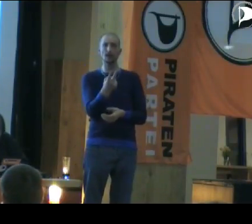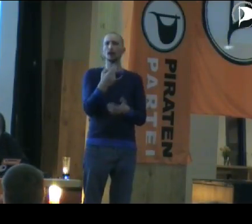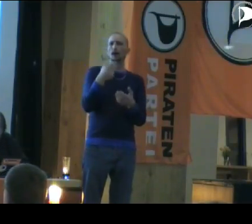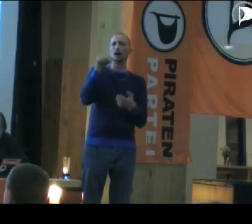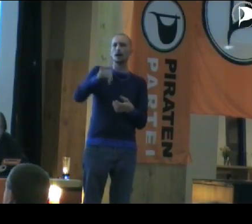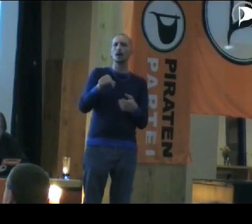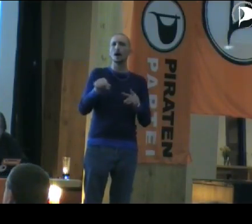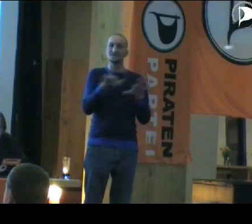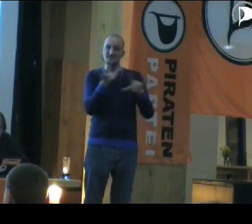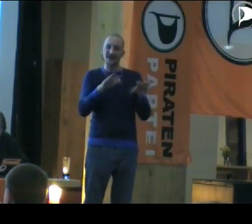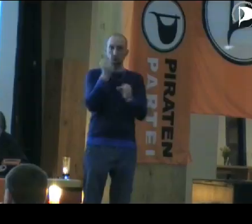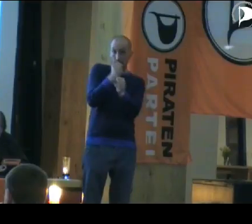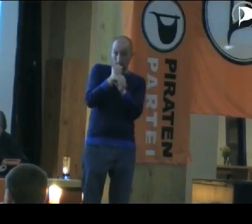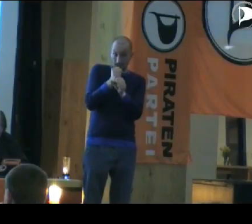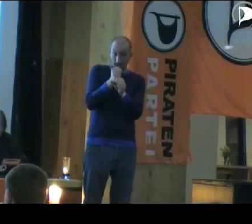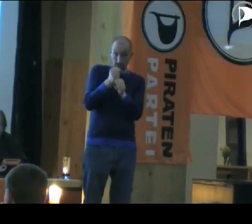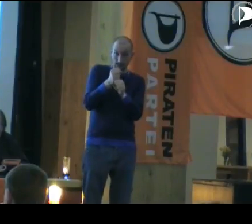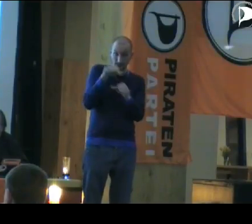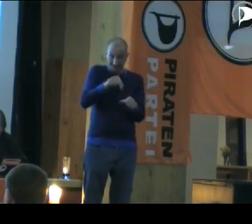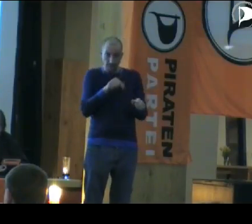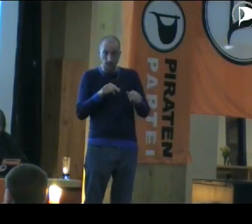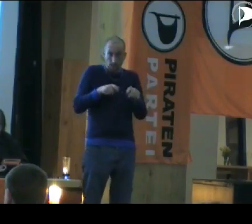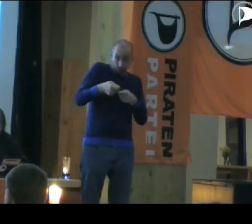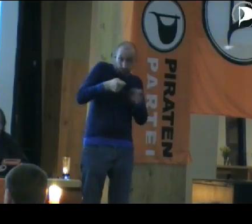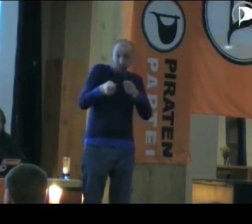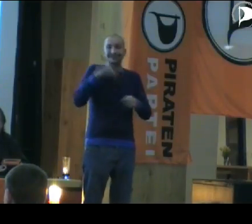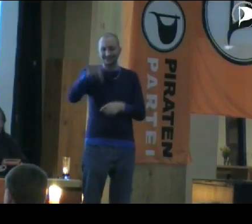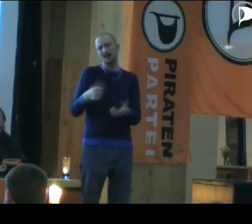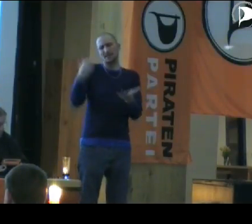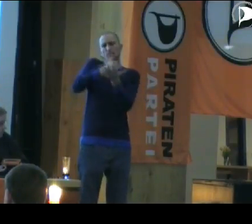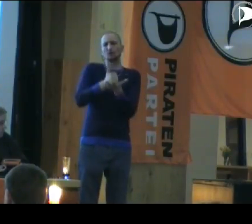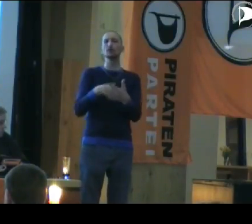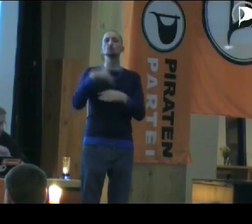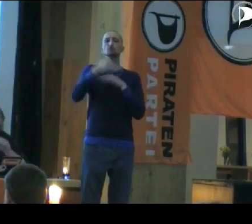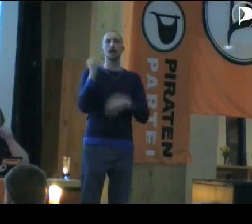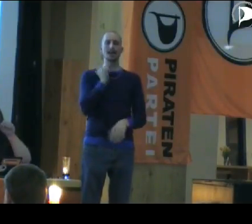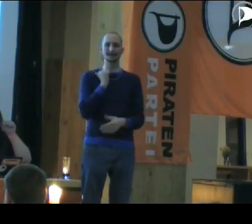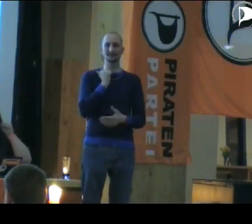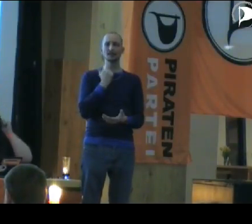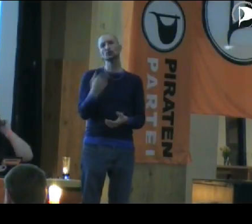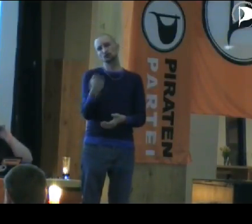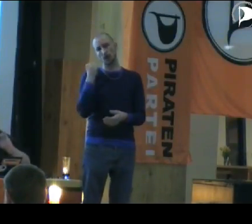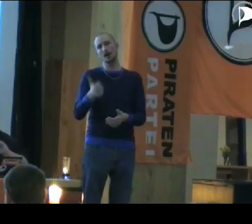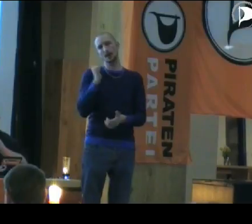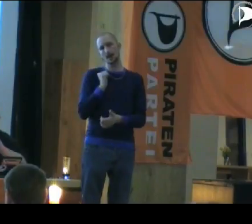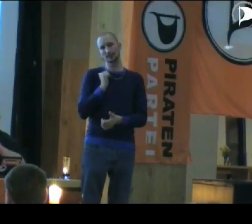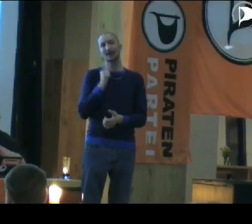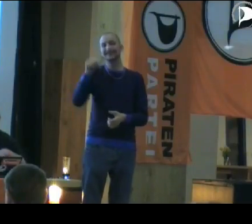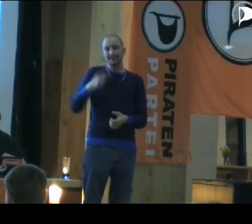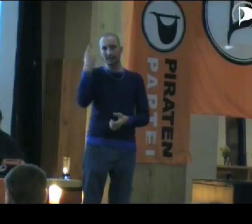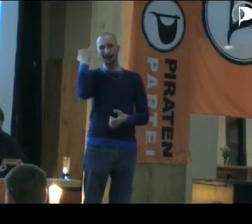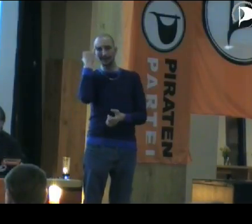verwandelt erreicht vor der 13 überlastete danach wer hier ein